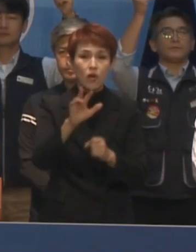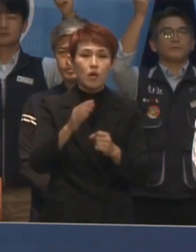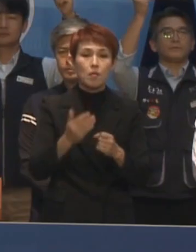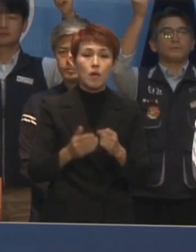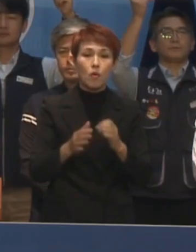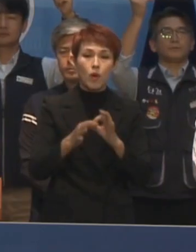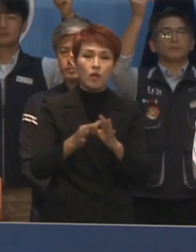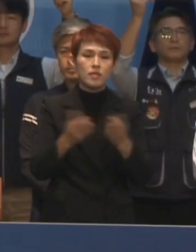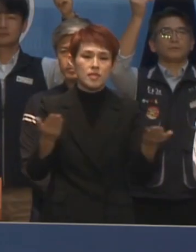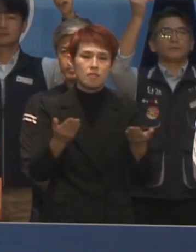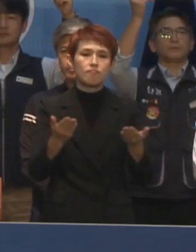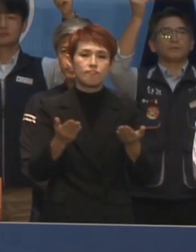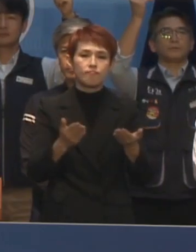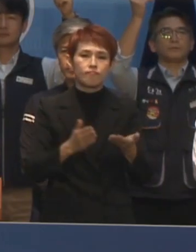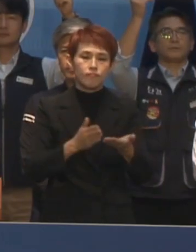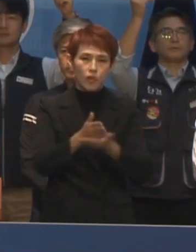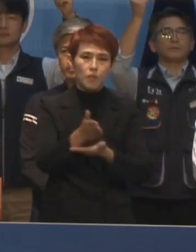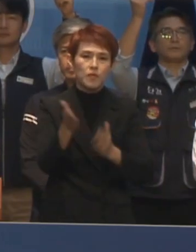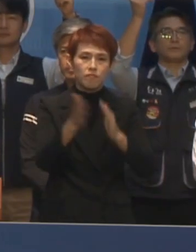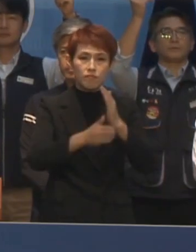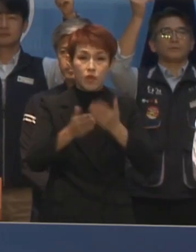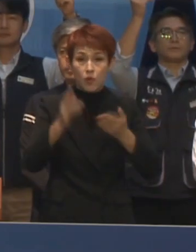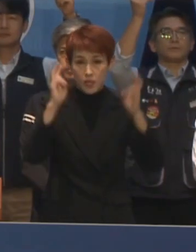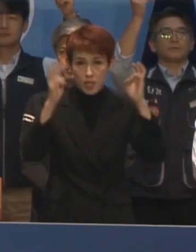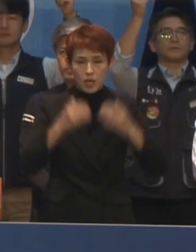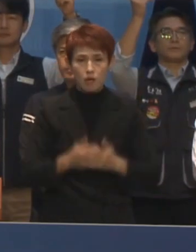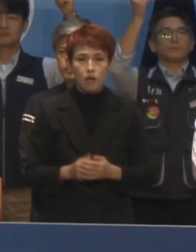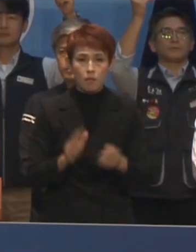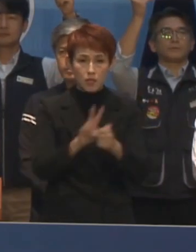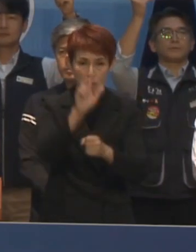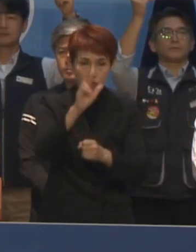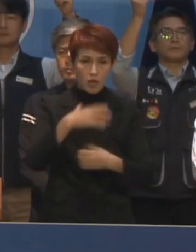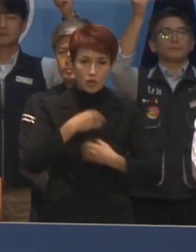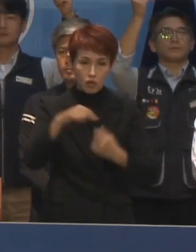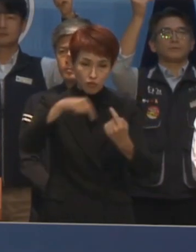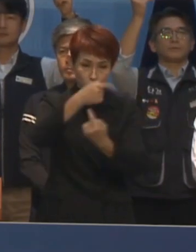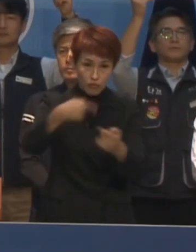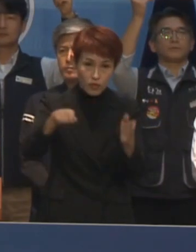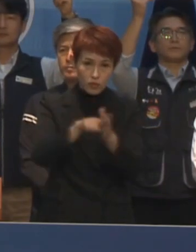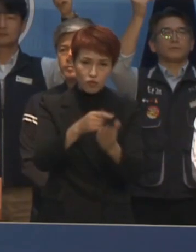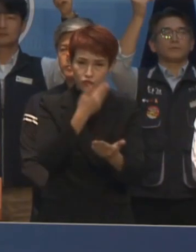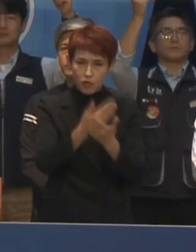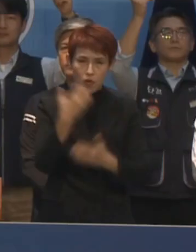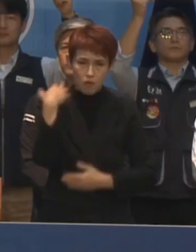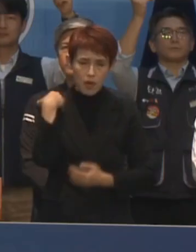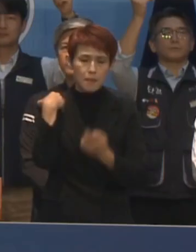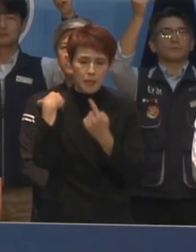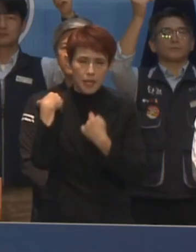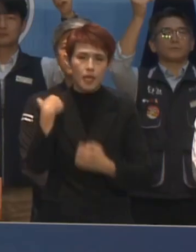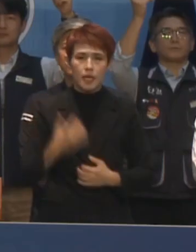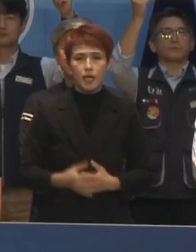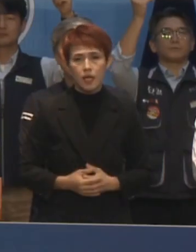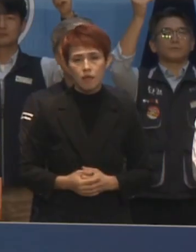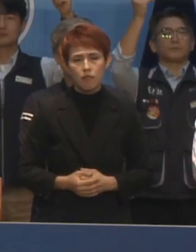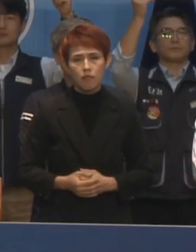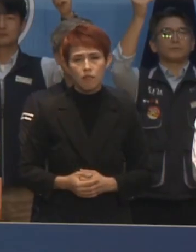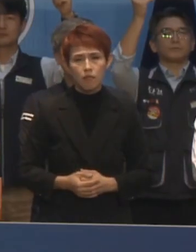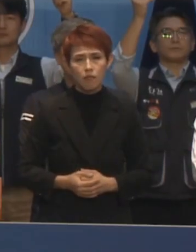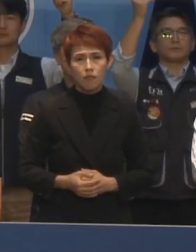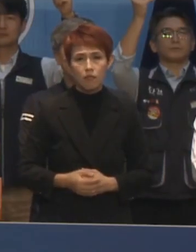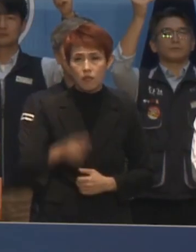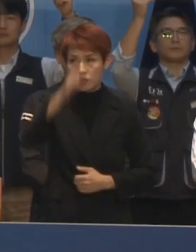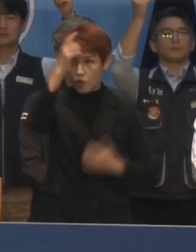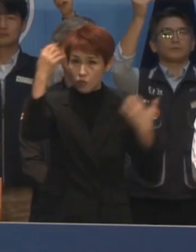공기업으로서 발전소의 안정적인 운영을 위해 수십 년 동안 중요한 역할을 해왔습니다. 그러나